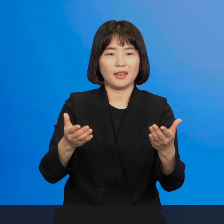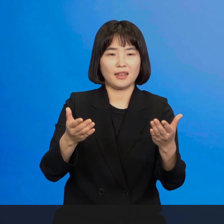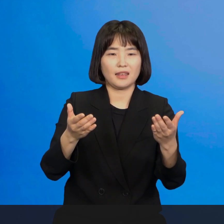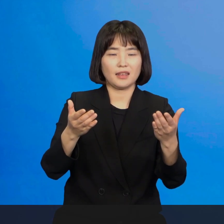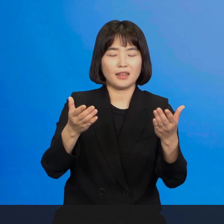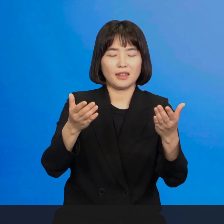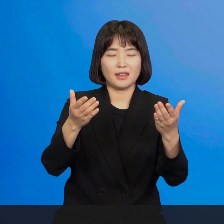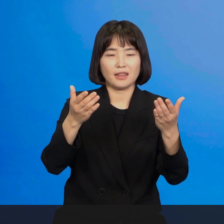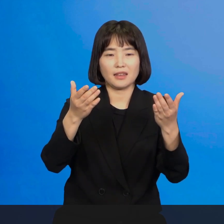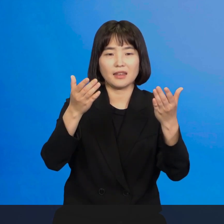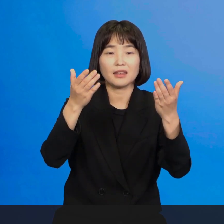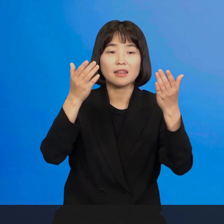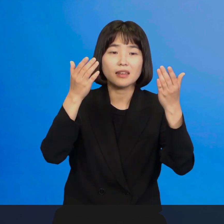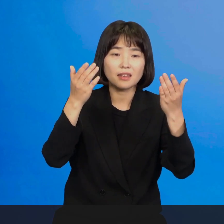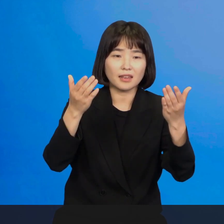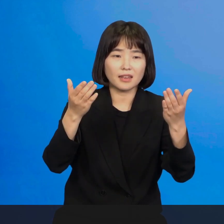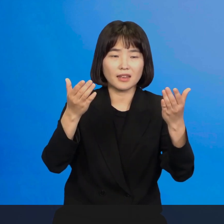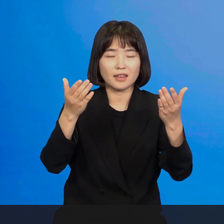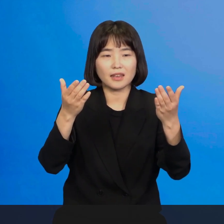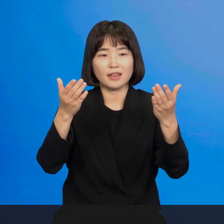예배하네.